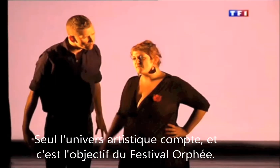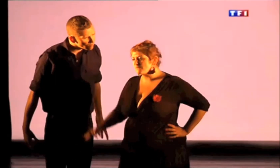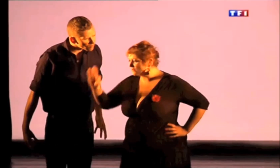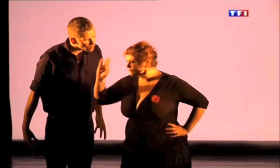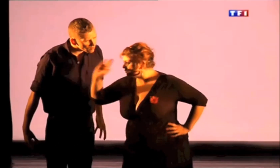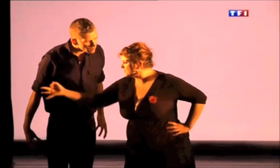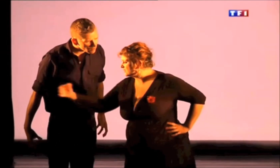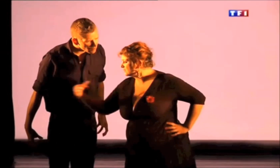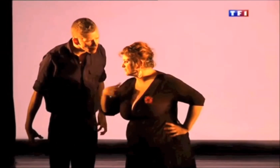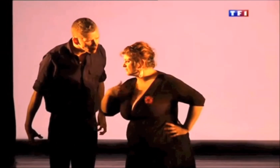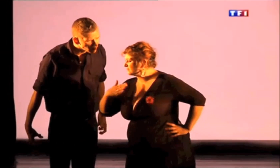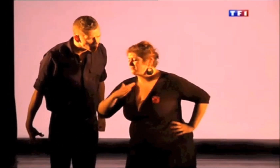du festival Orphée.